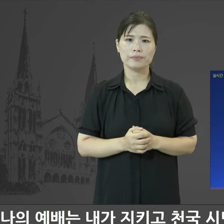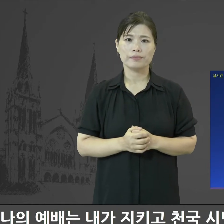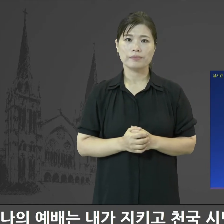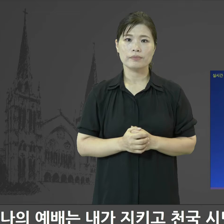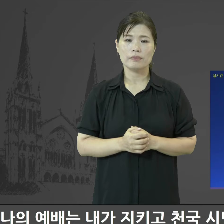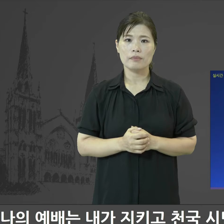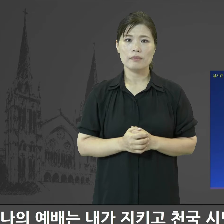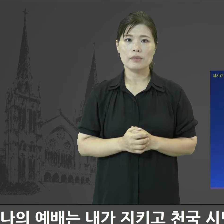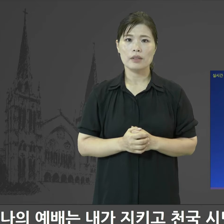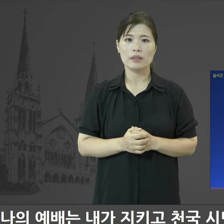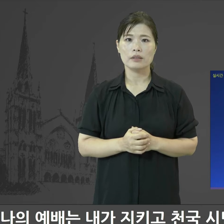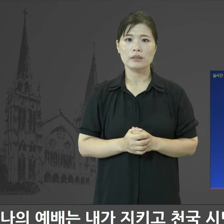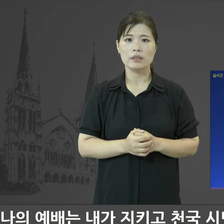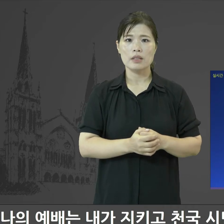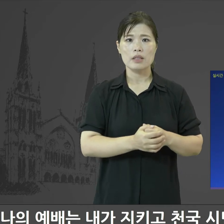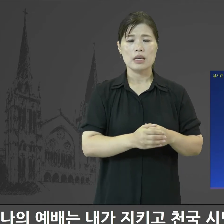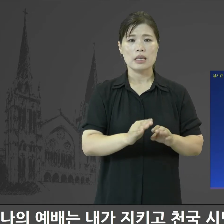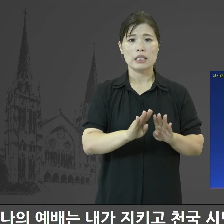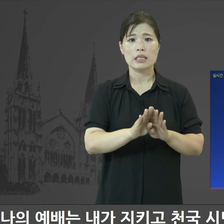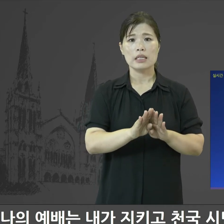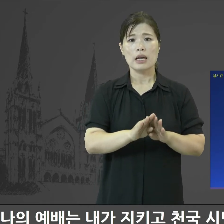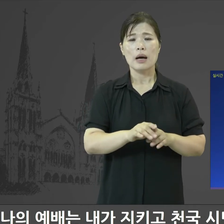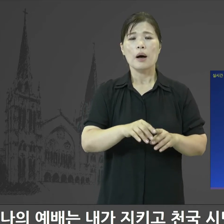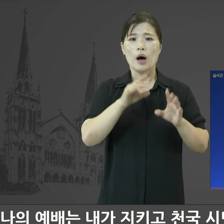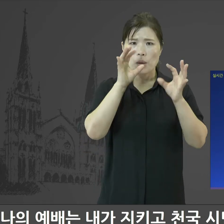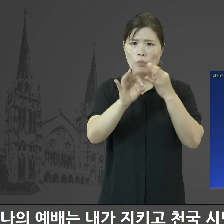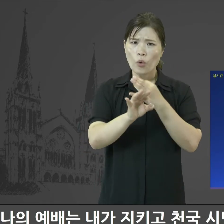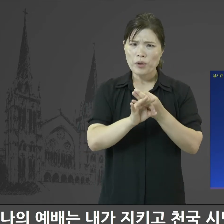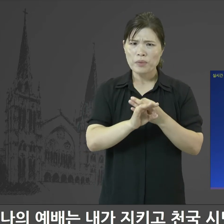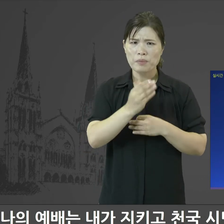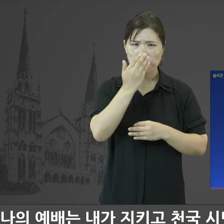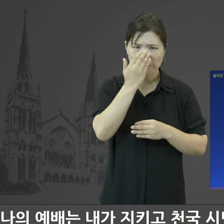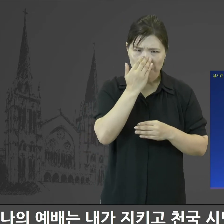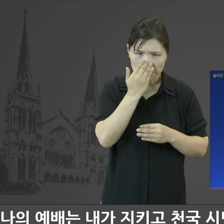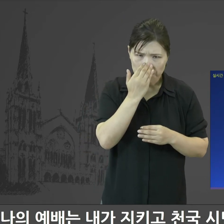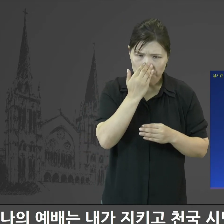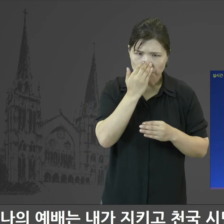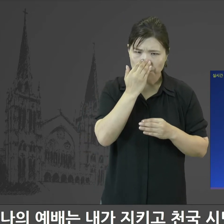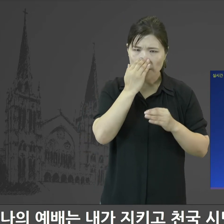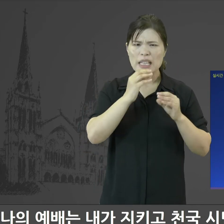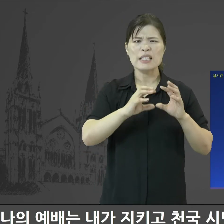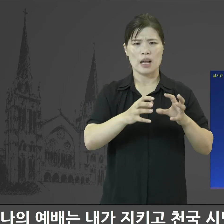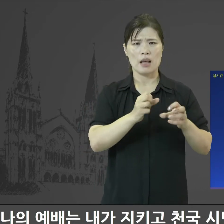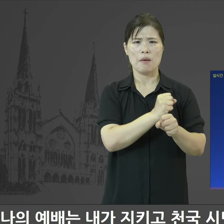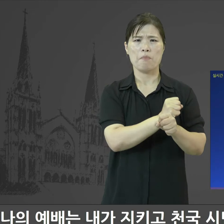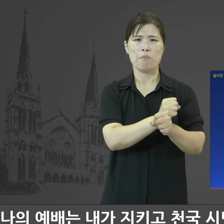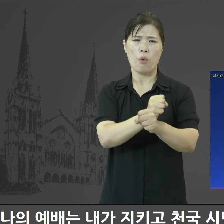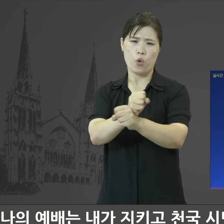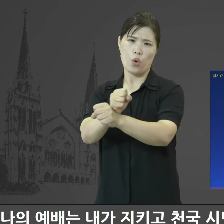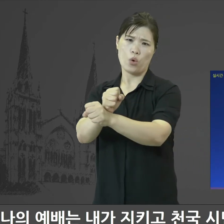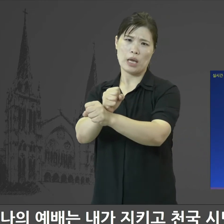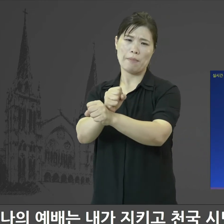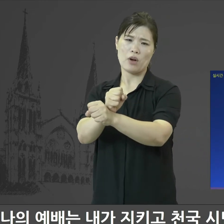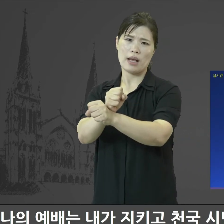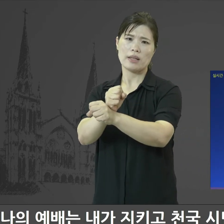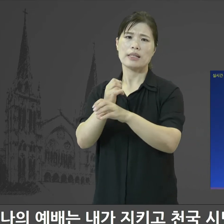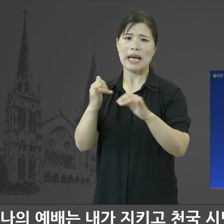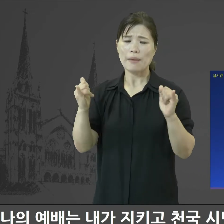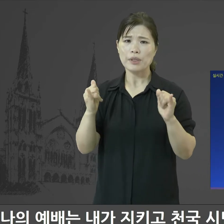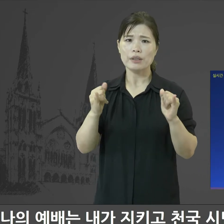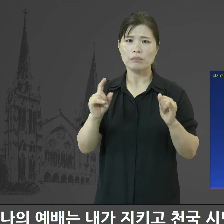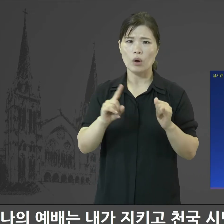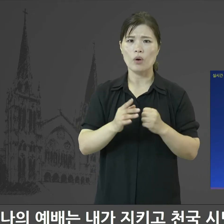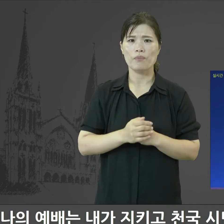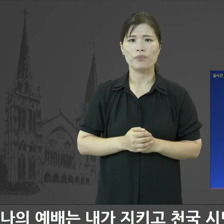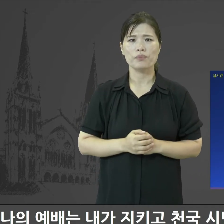그발 강가에서 바벨론 포로로 끌려간 이스라엘 백성들은 너희의 악기로 우리를 즐겁게 하고 너희의 노래로 우리를